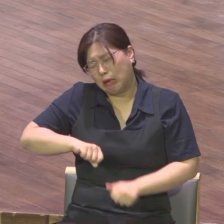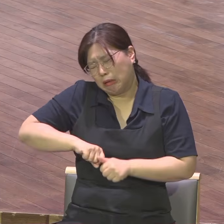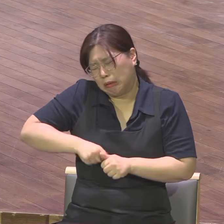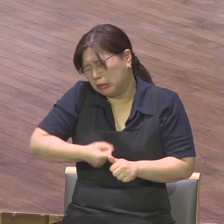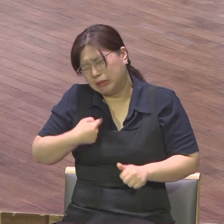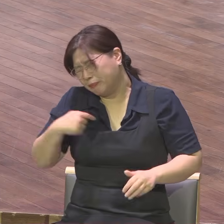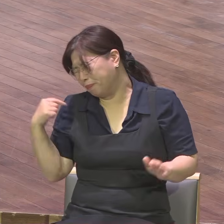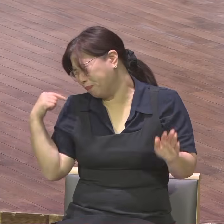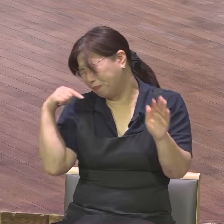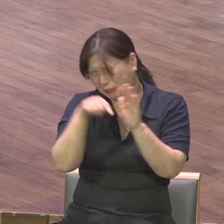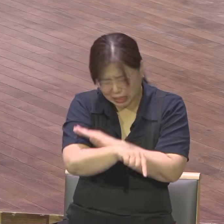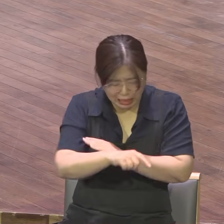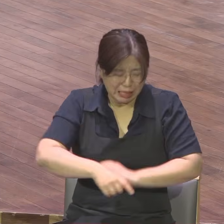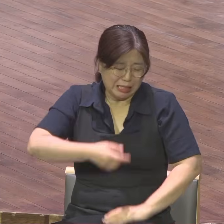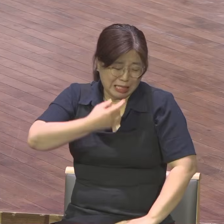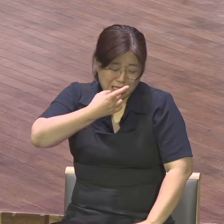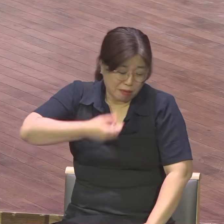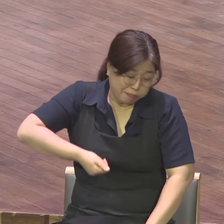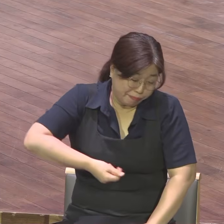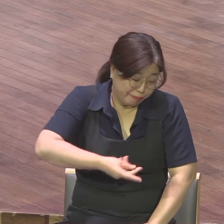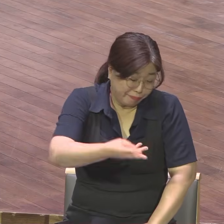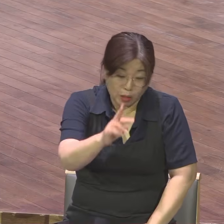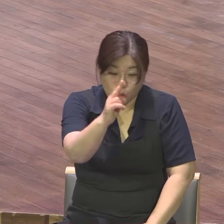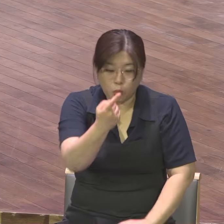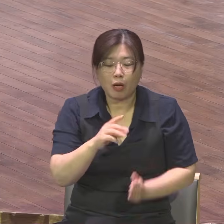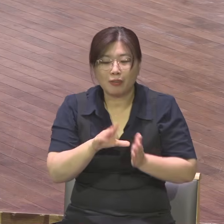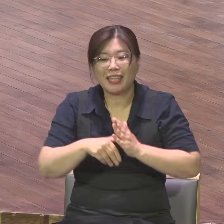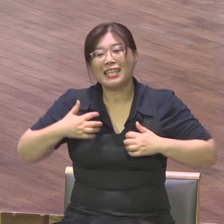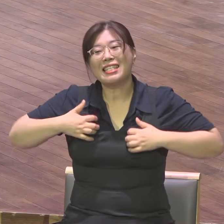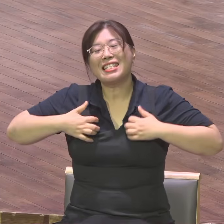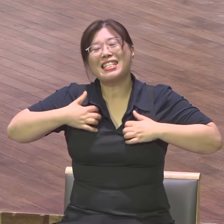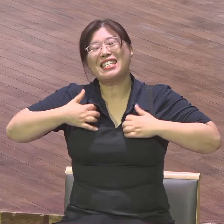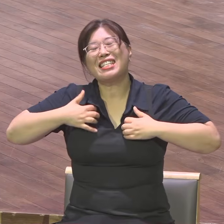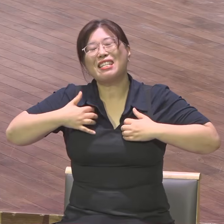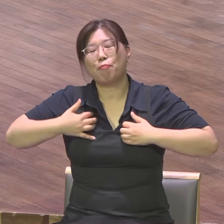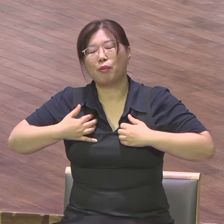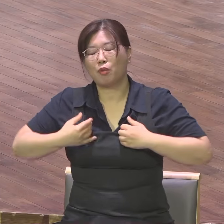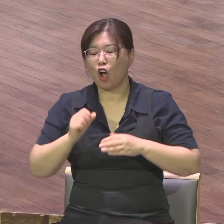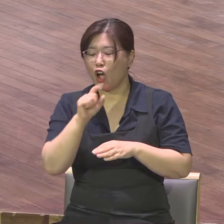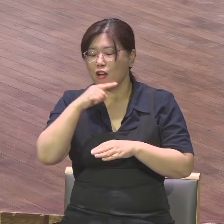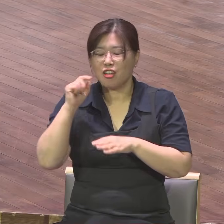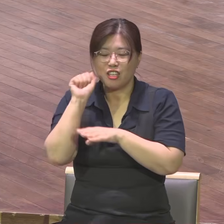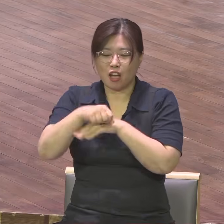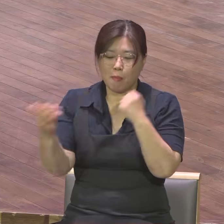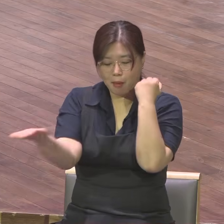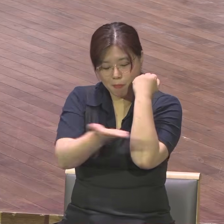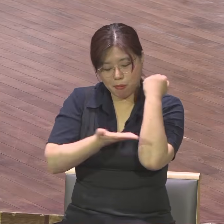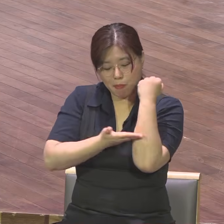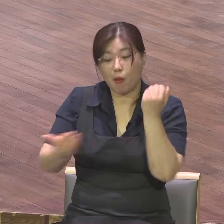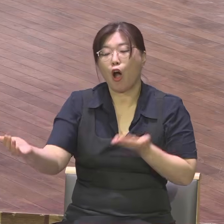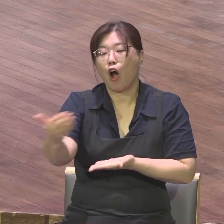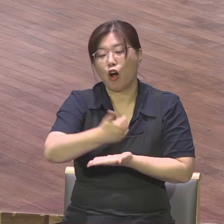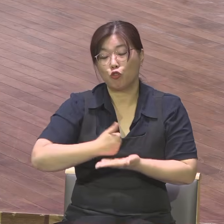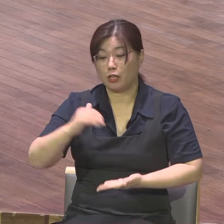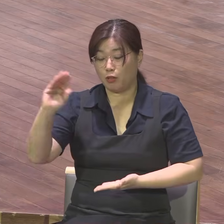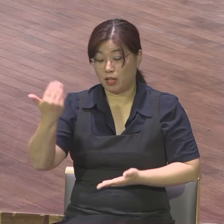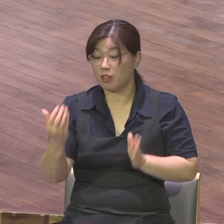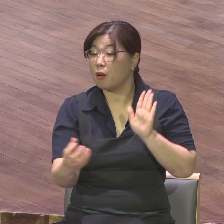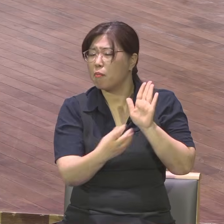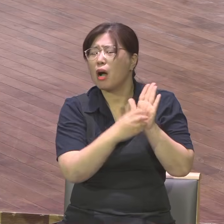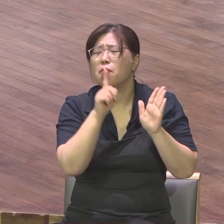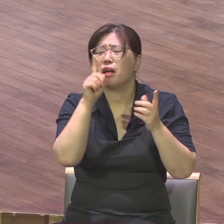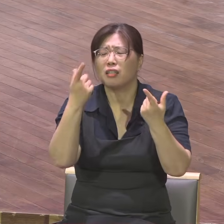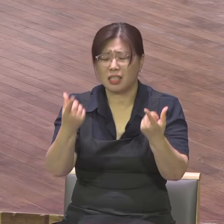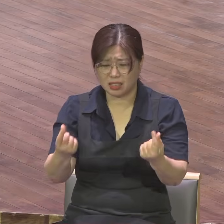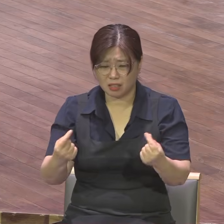모르는 영적 비밀이에요. 하나님 안에서 주어지는 그 기쁨. 주일을 하면서 힘들다 피곤하다 그 은혜 못 받아서 그래요.